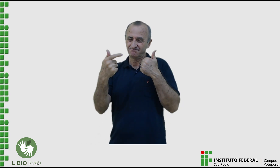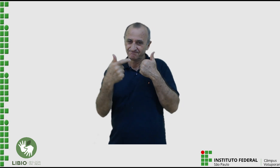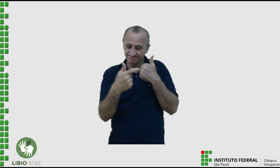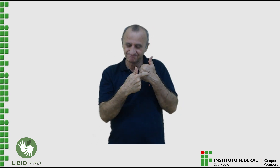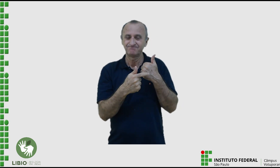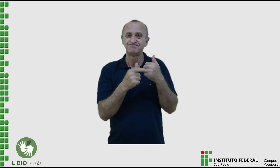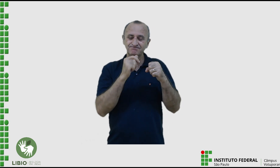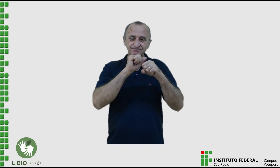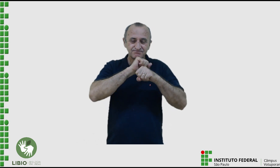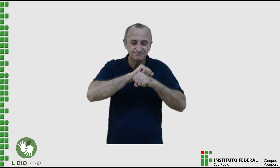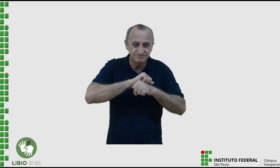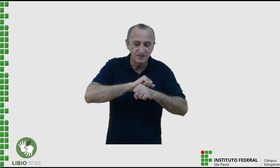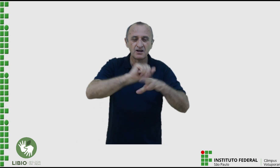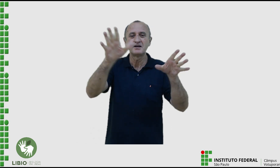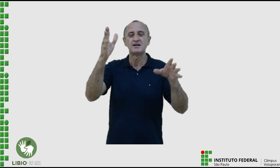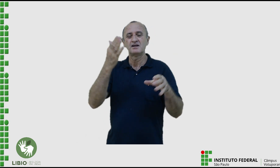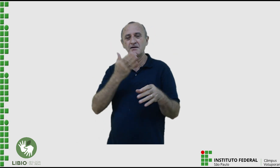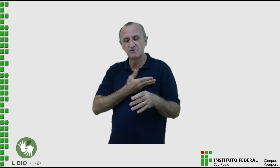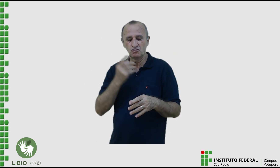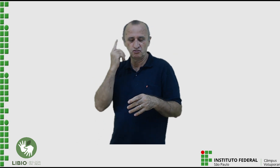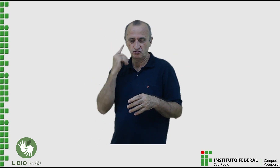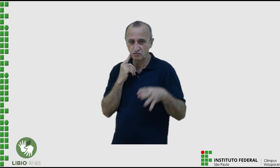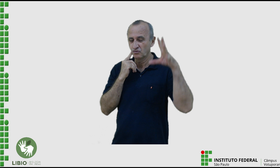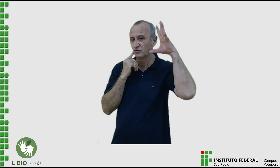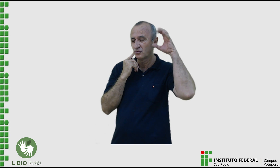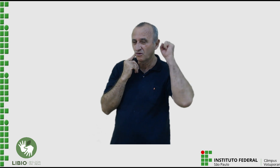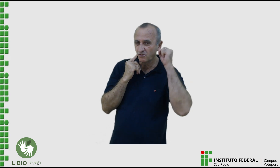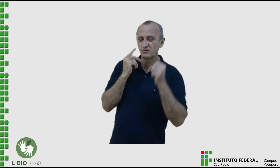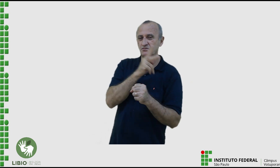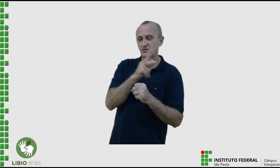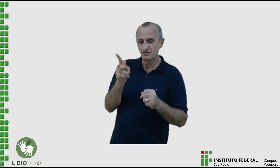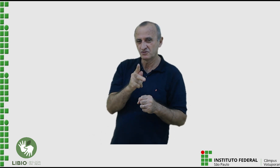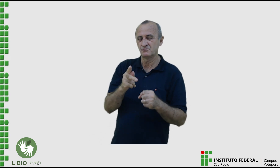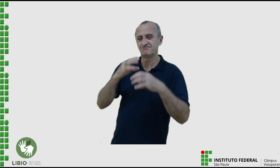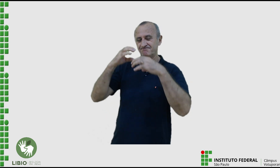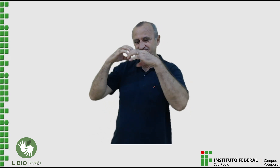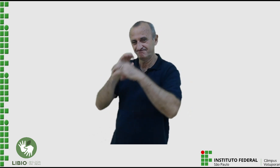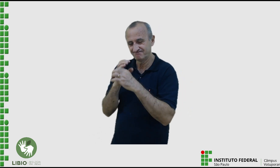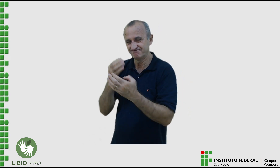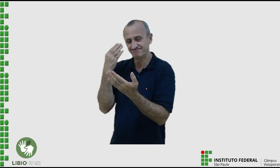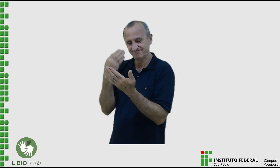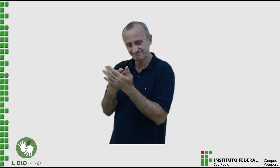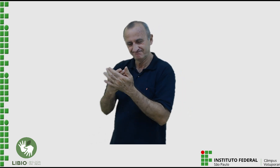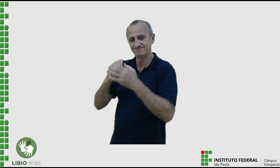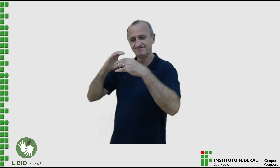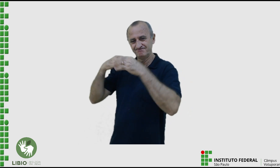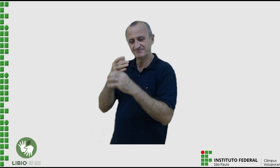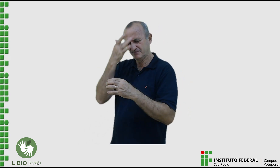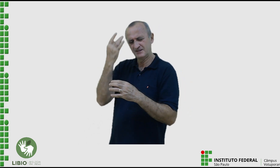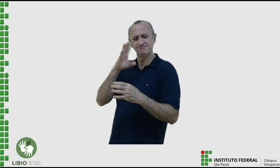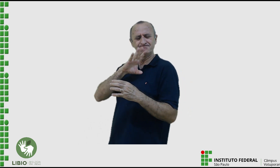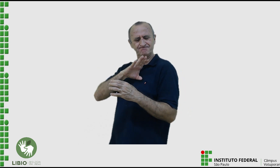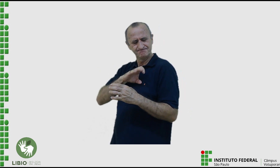vida. Então aqui no Libio, gostaram? Então deixa o seu like, compartilha nosso conteúdo com surdos,